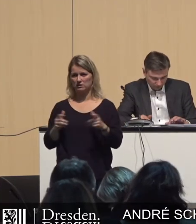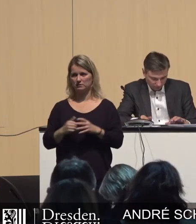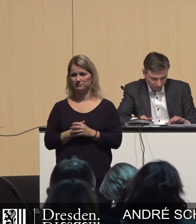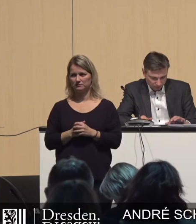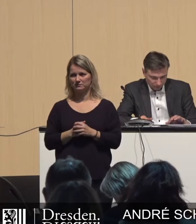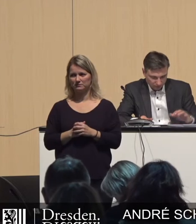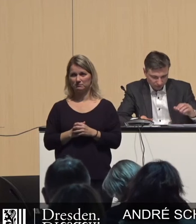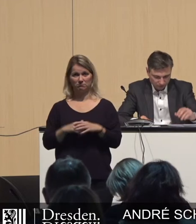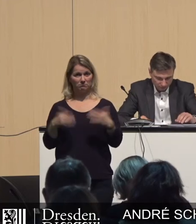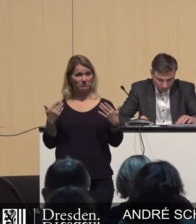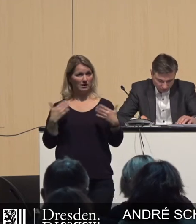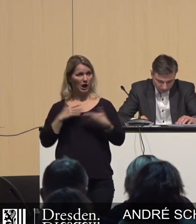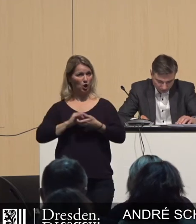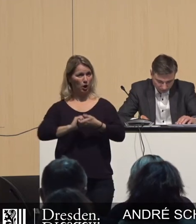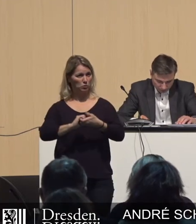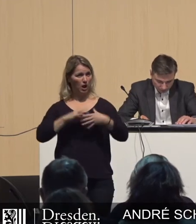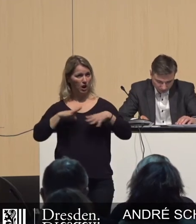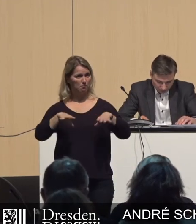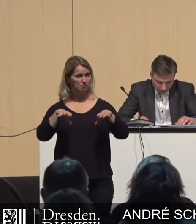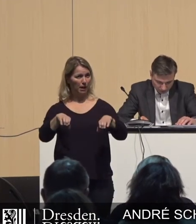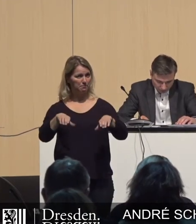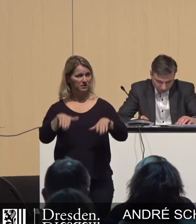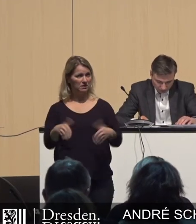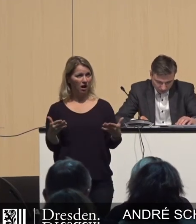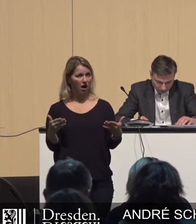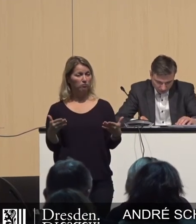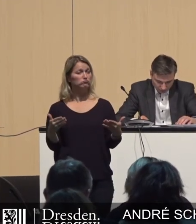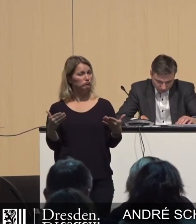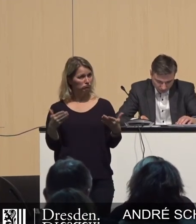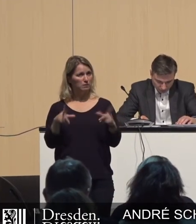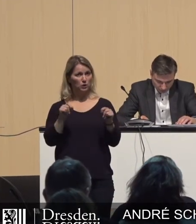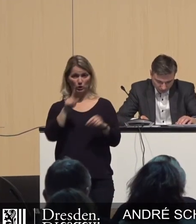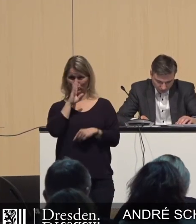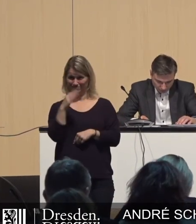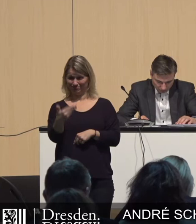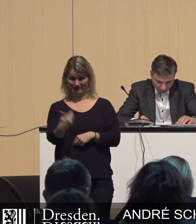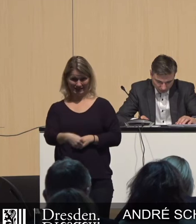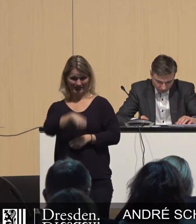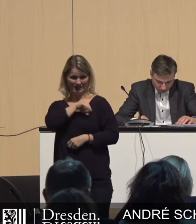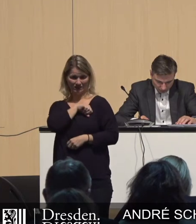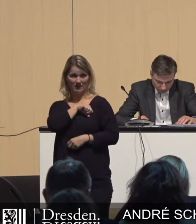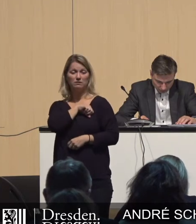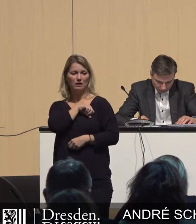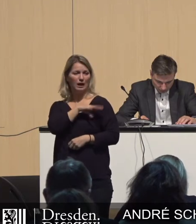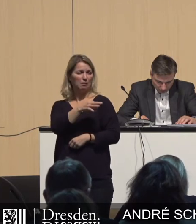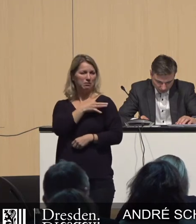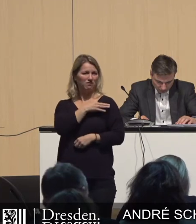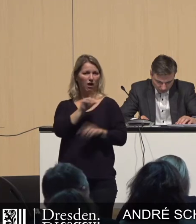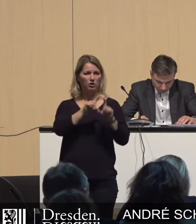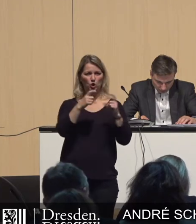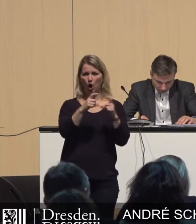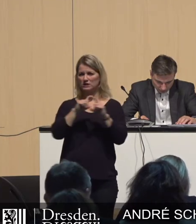in kommunaler Hand. Damit fließen die erzielten Gewinne nicht in die Kassen privater